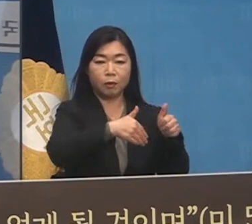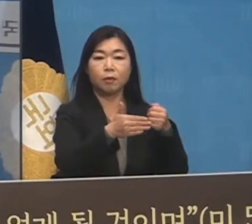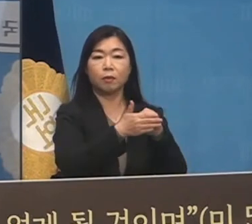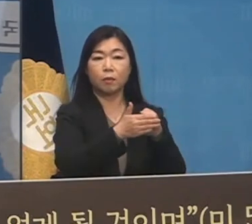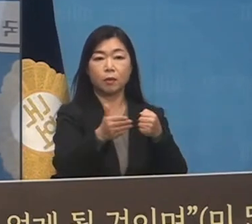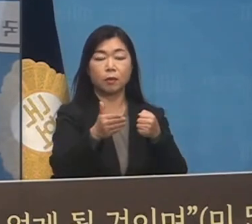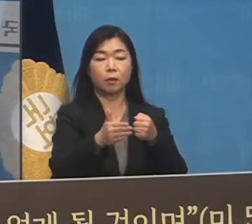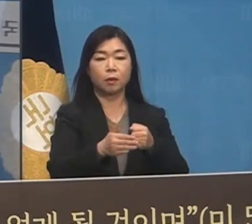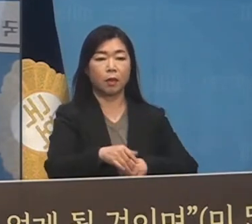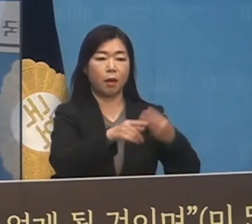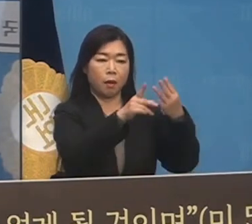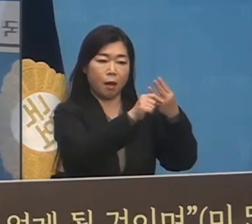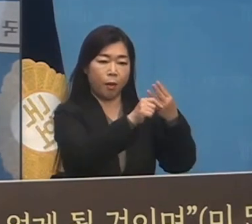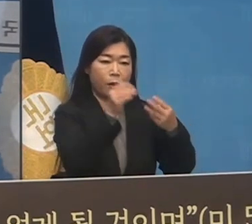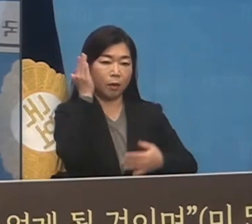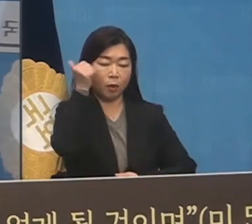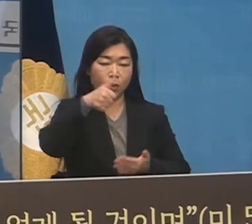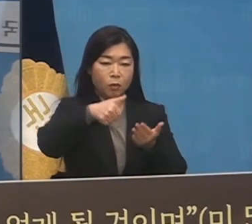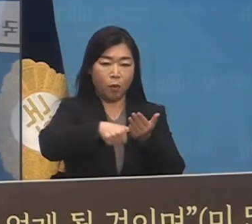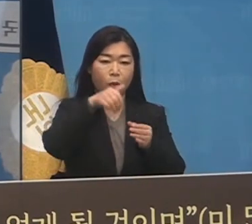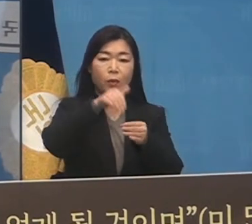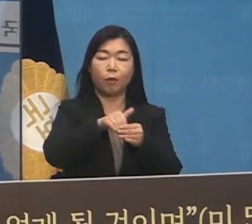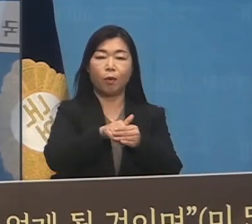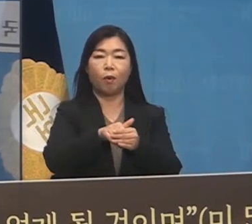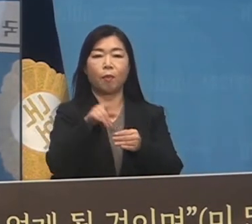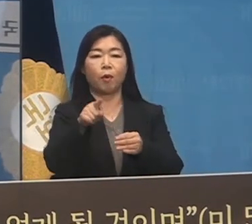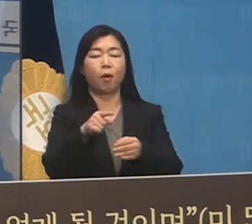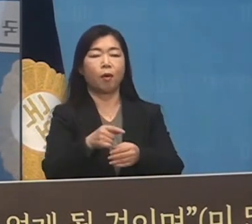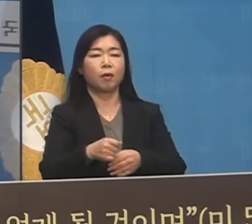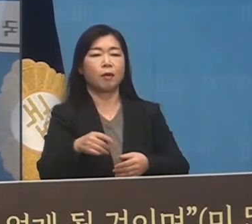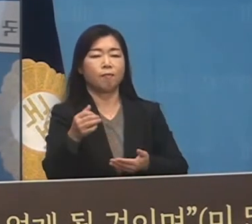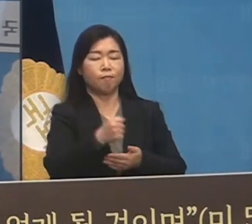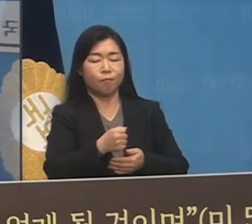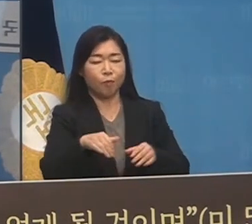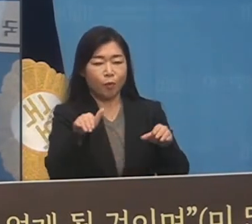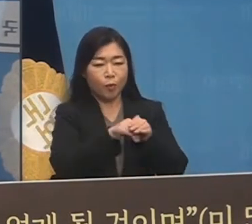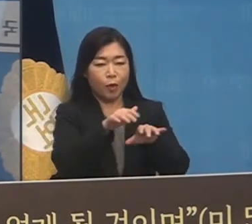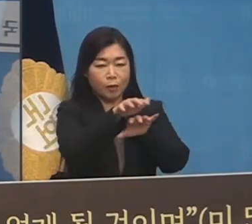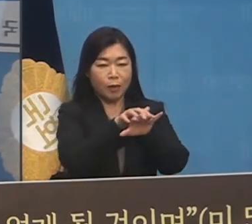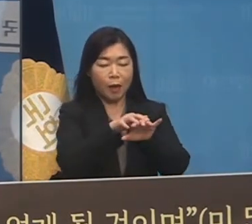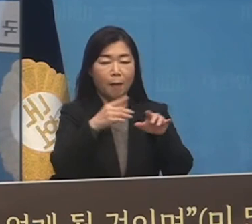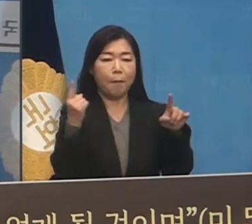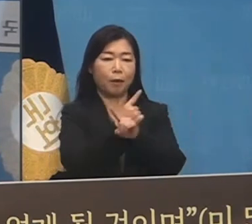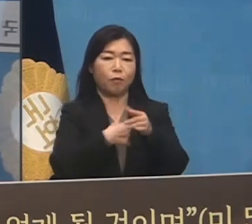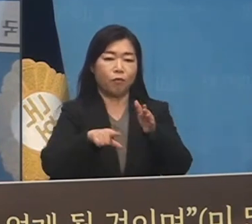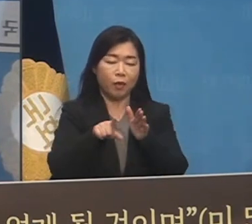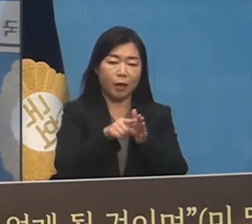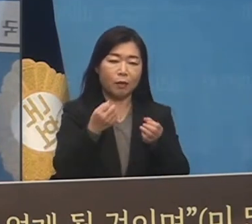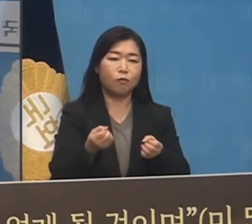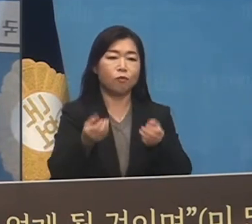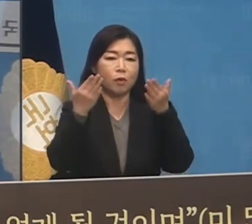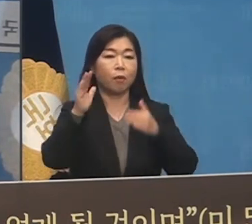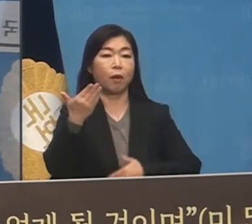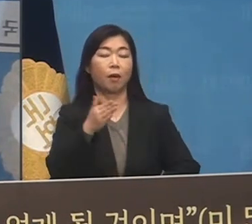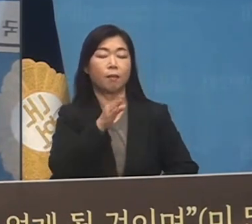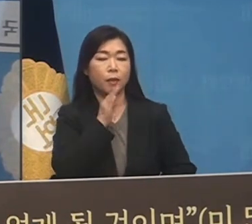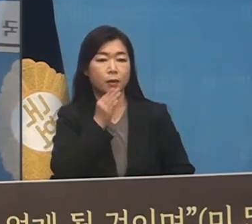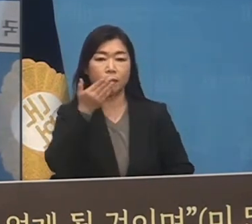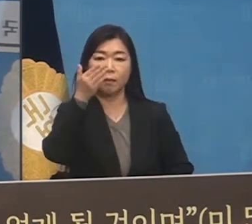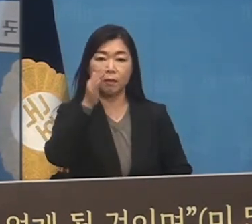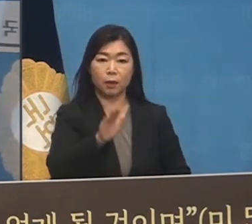상황에서 3월 대선은 문명 및 체제 전환을 위한 축제가 되어야 할